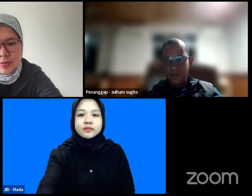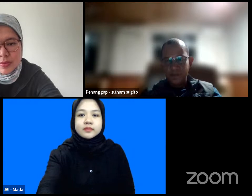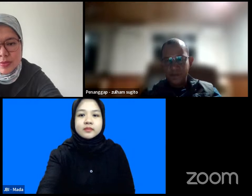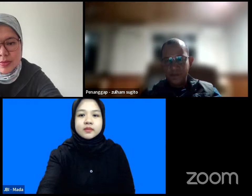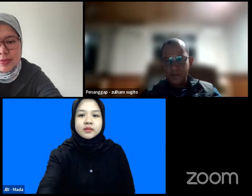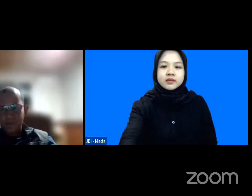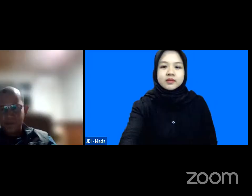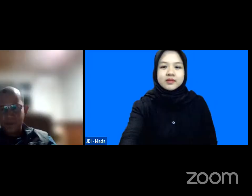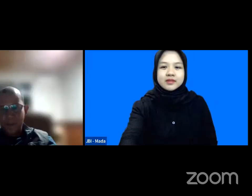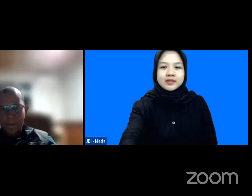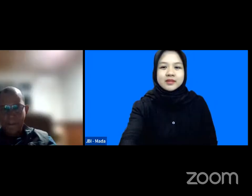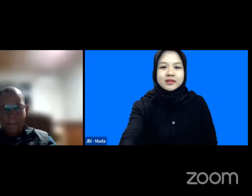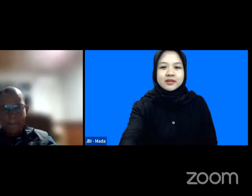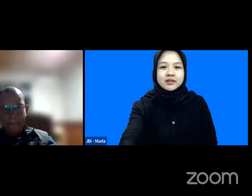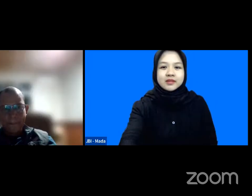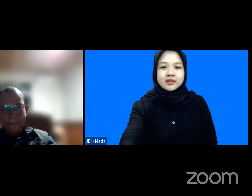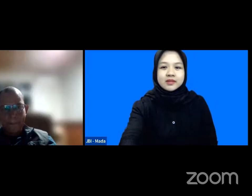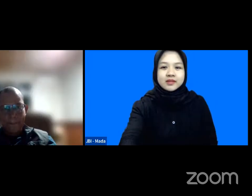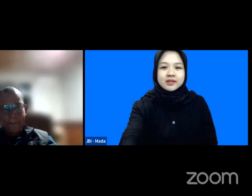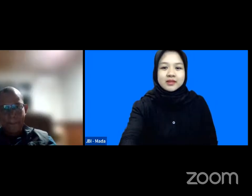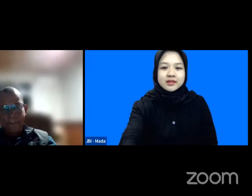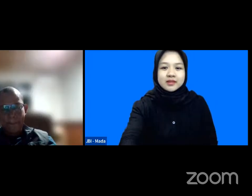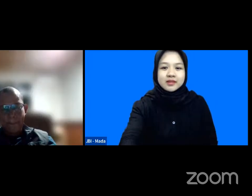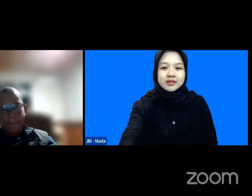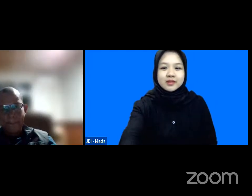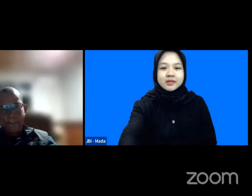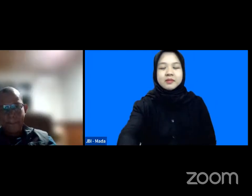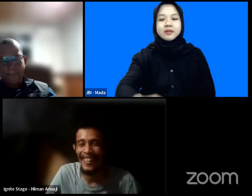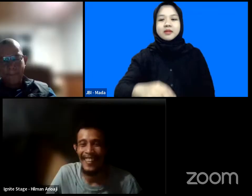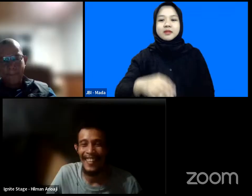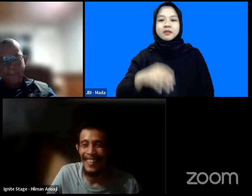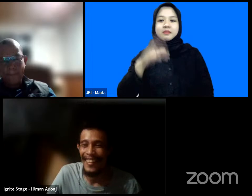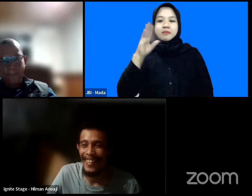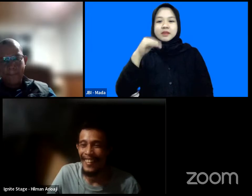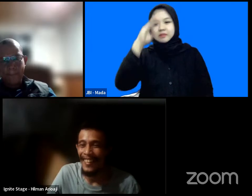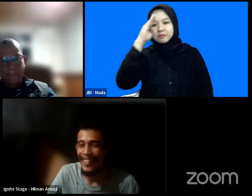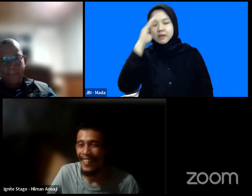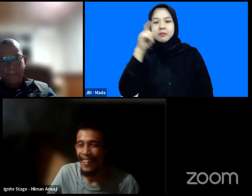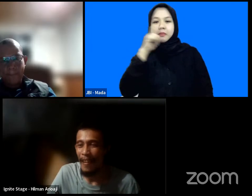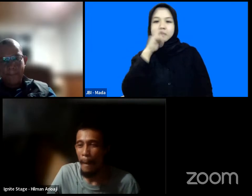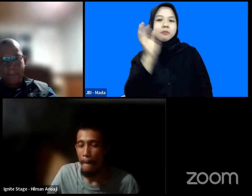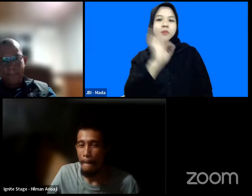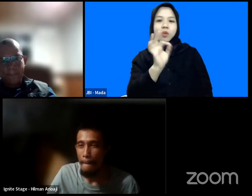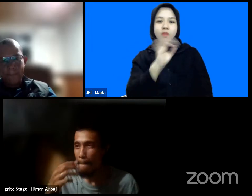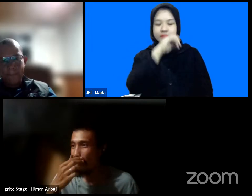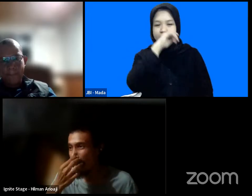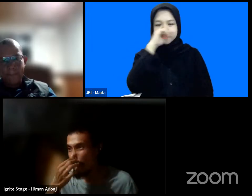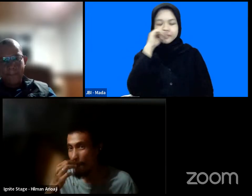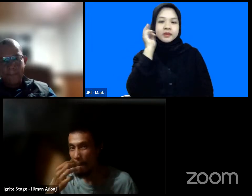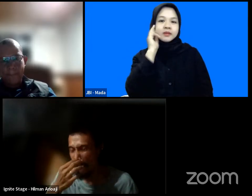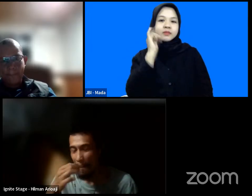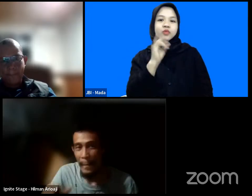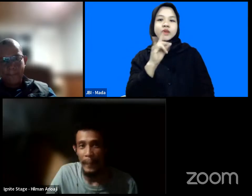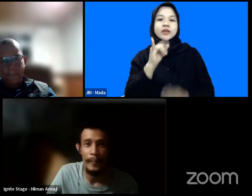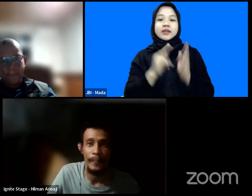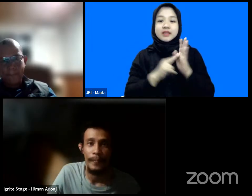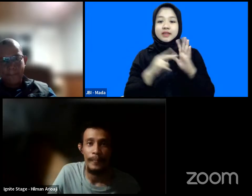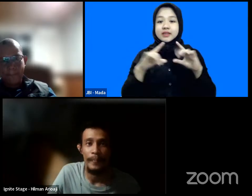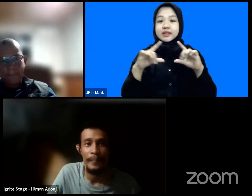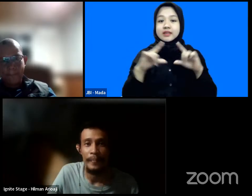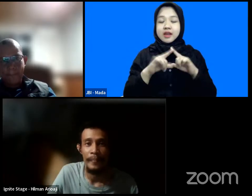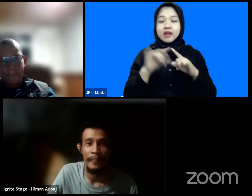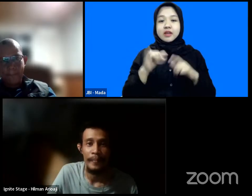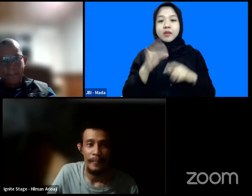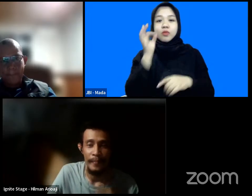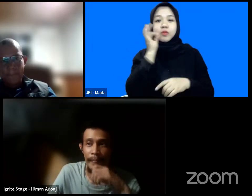Bapak oh mas ya sorry mas Hilman baik Ibu Irina mungkin itu ya apa mohon